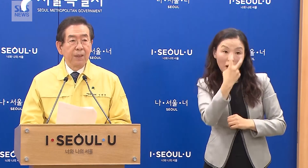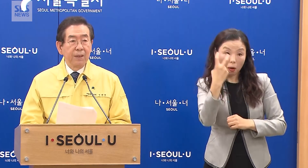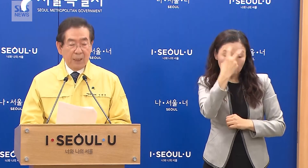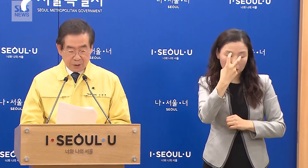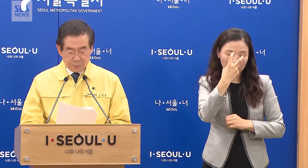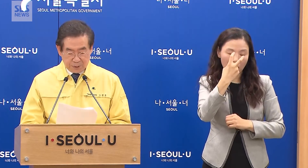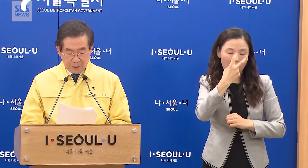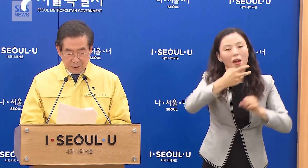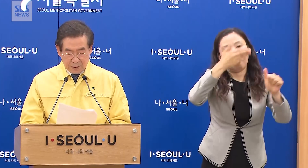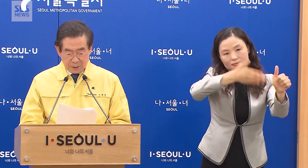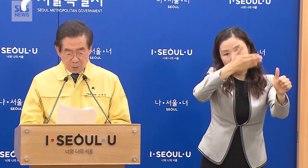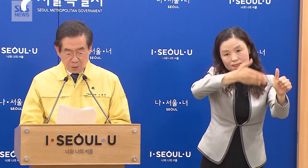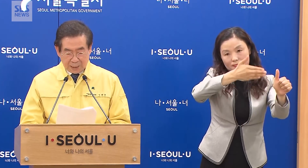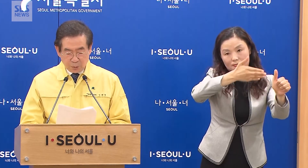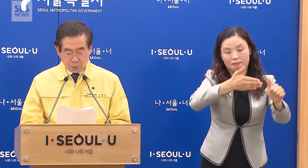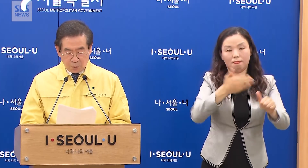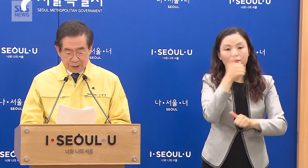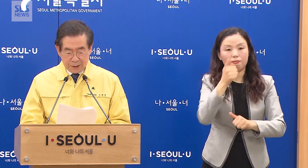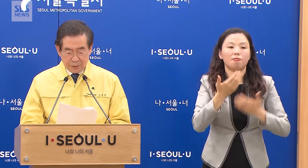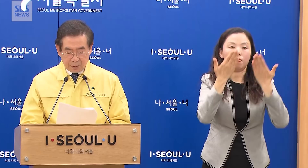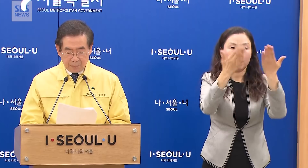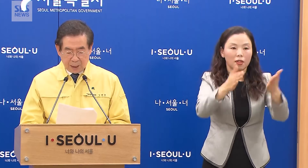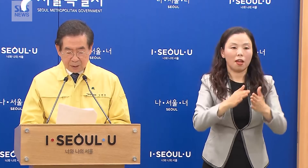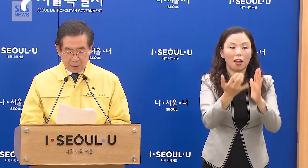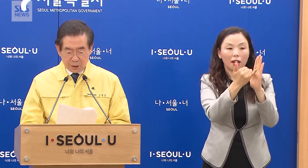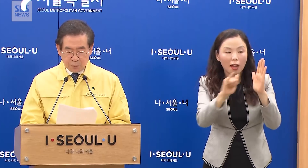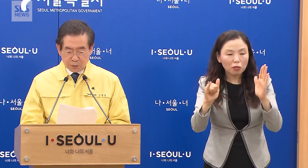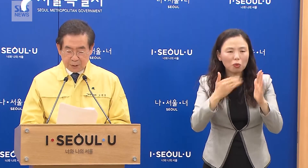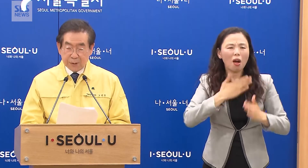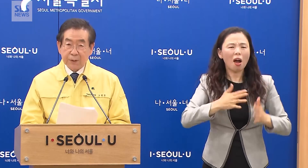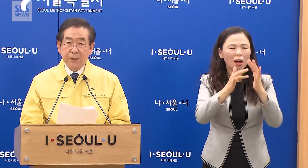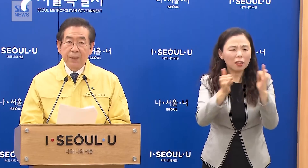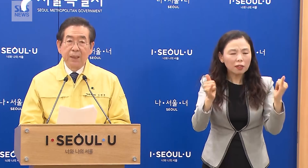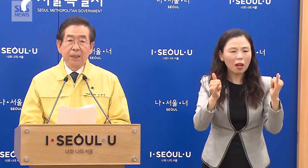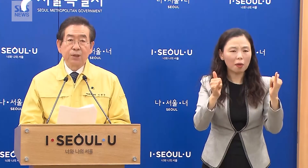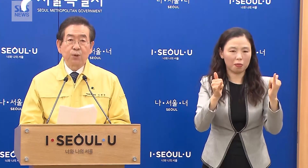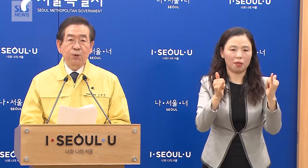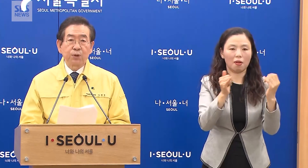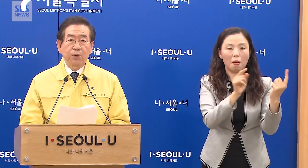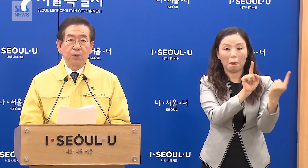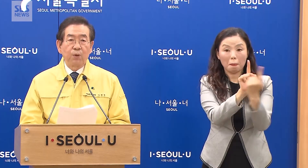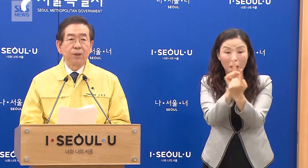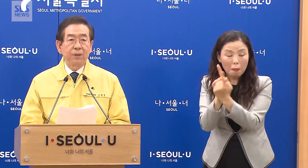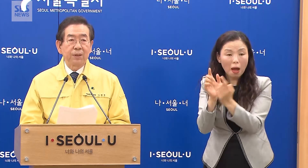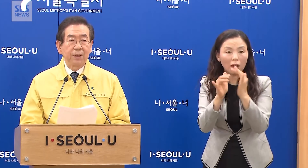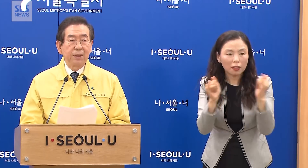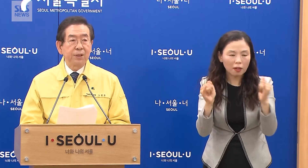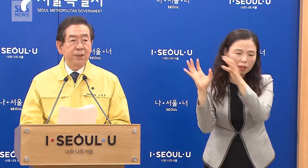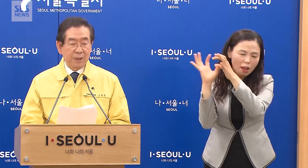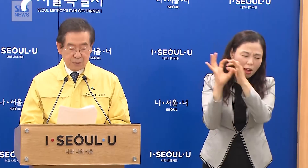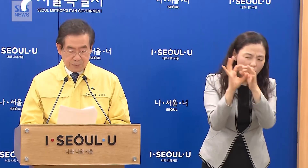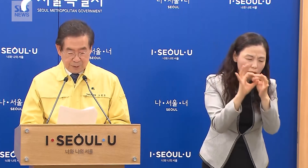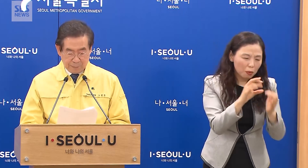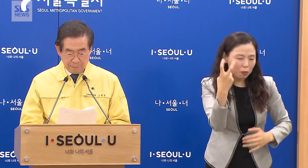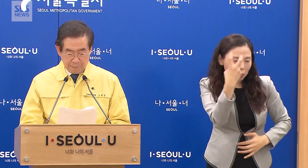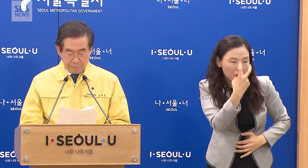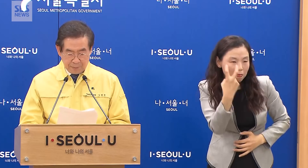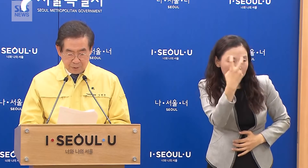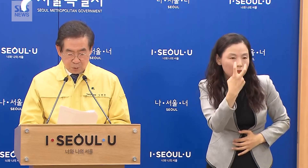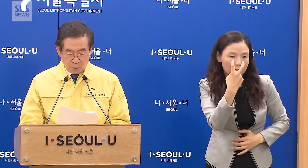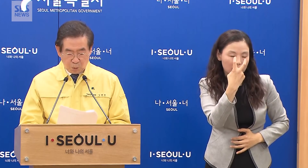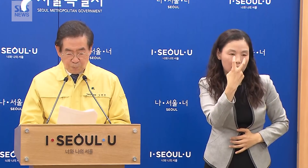하겠습니다 그리고 가족과 지인 등 파악된 접촉자 에 대해서는 지속적으로 모니터링을 실시하겠습니다